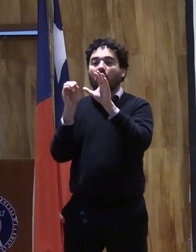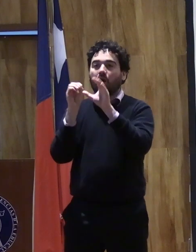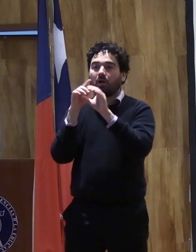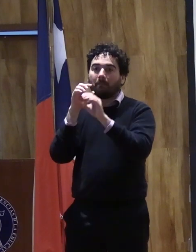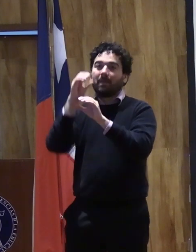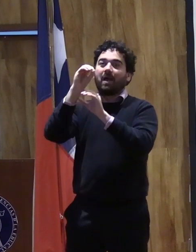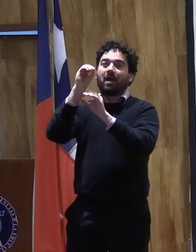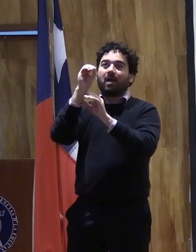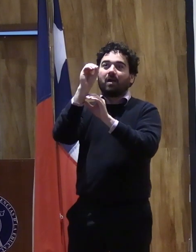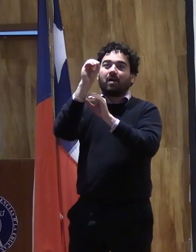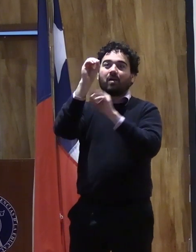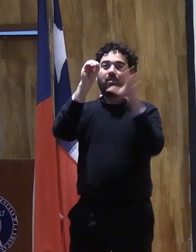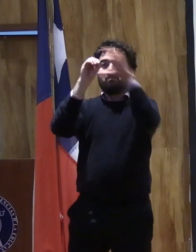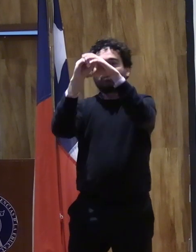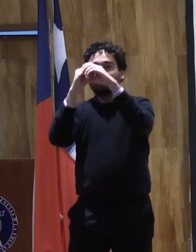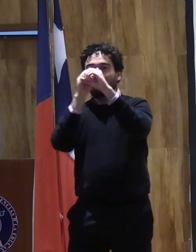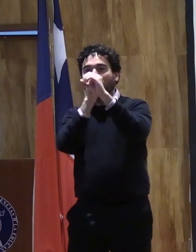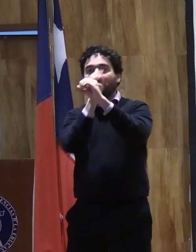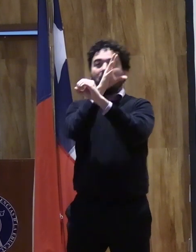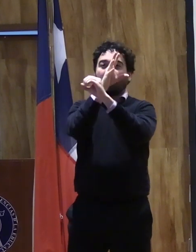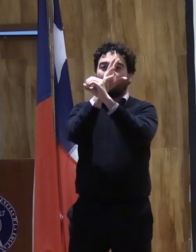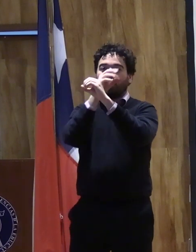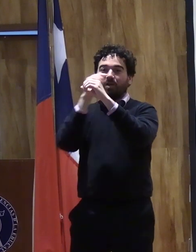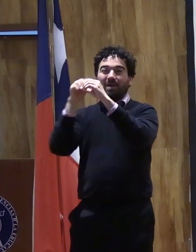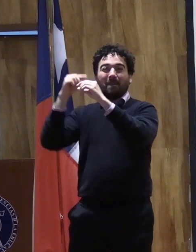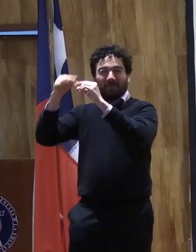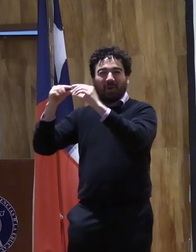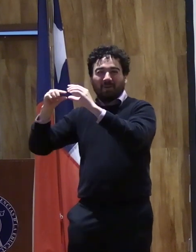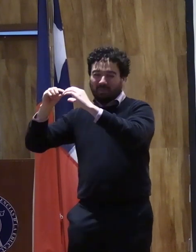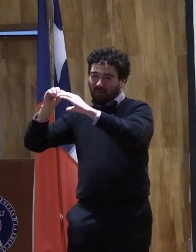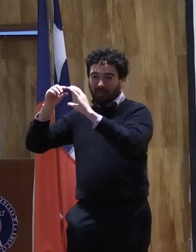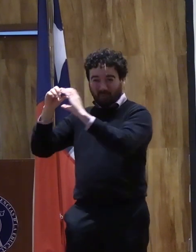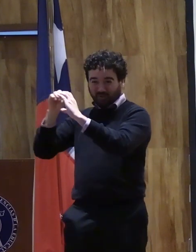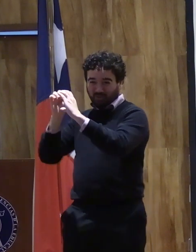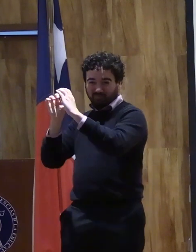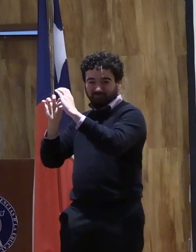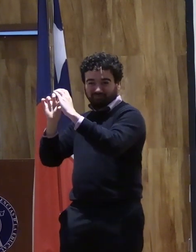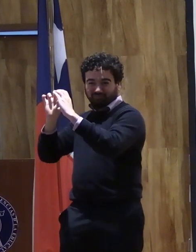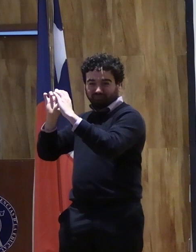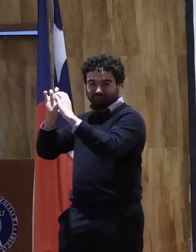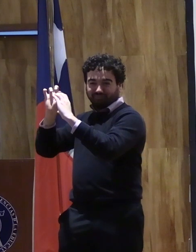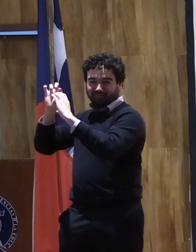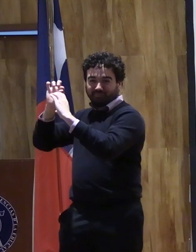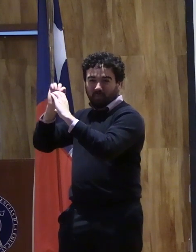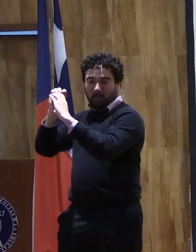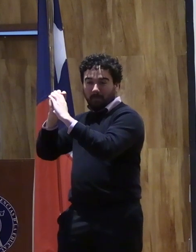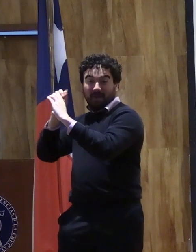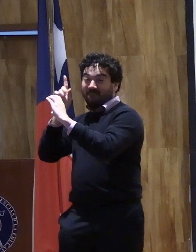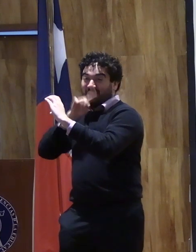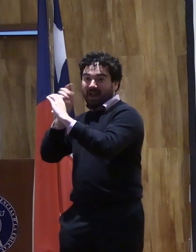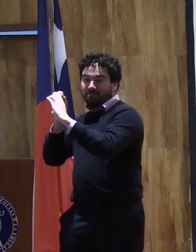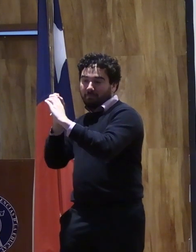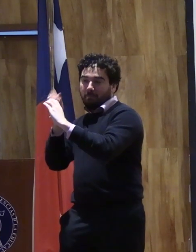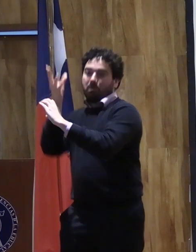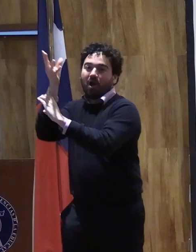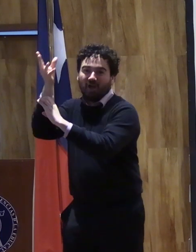hay que hablar en inglés para ser serio, un random walk, dirían en inglés.